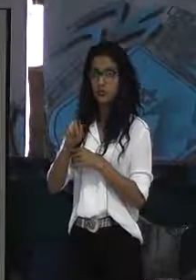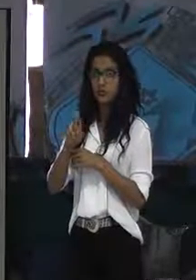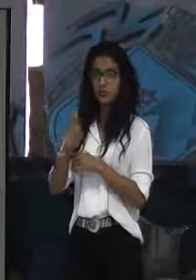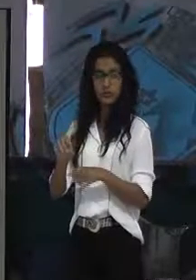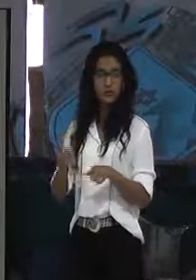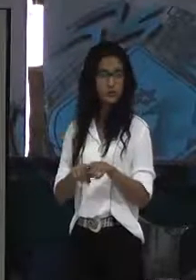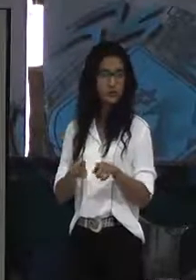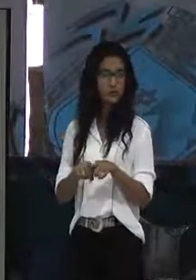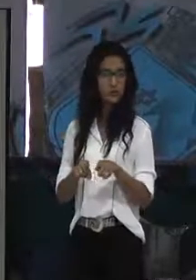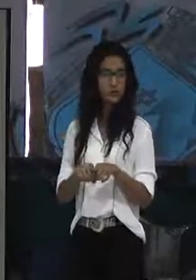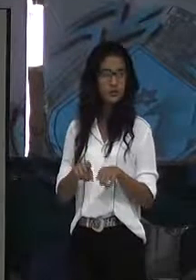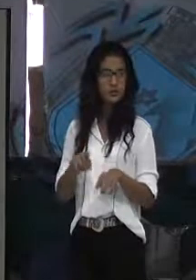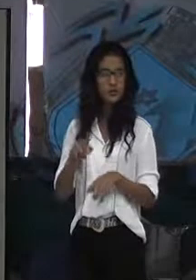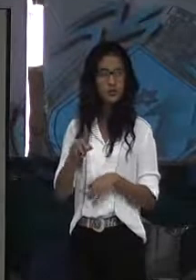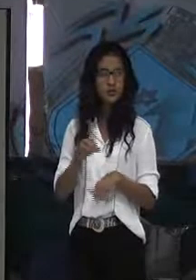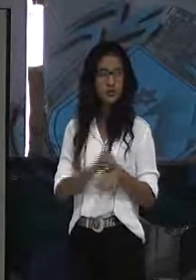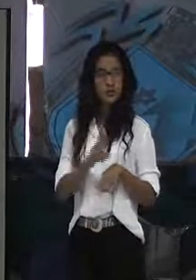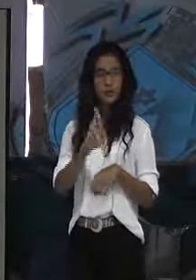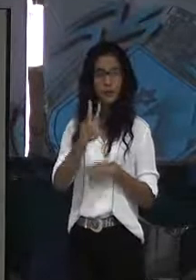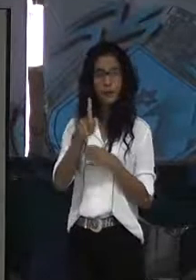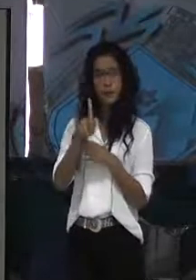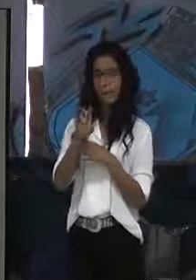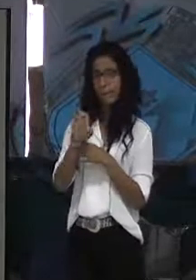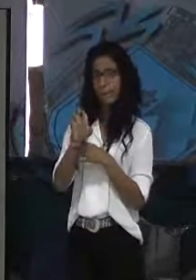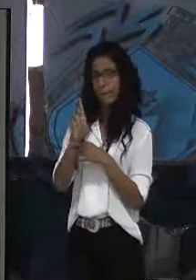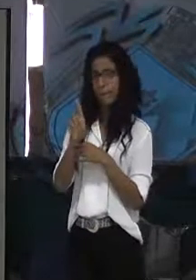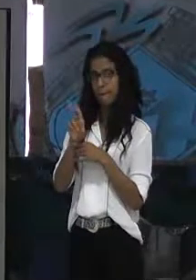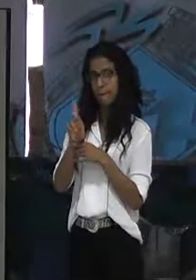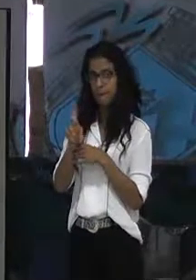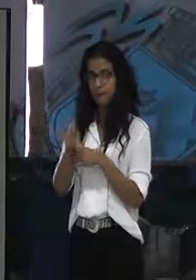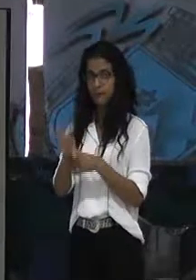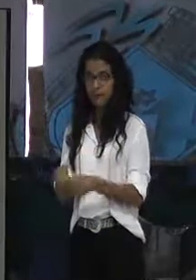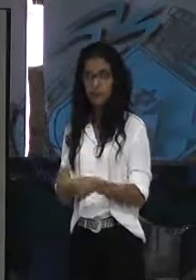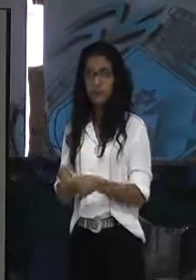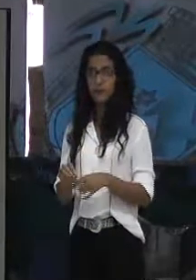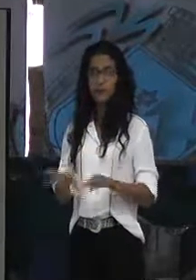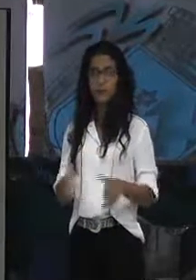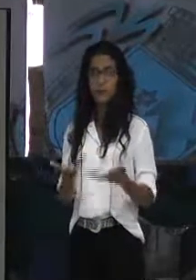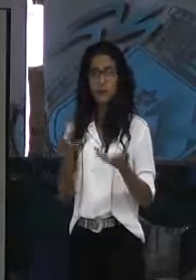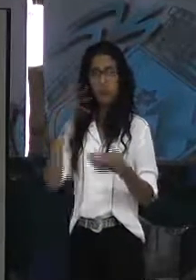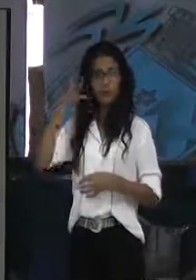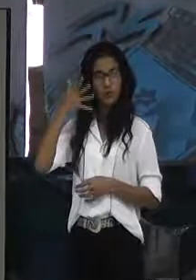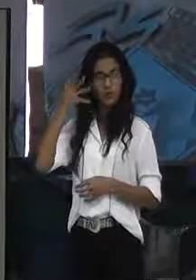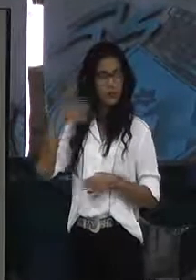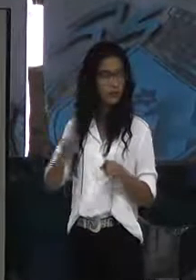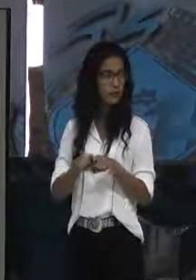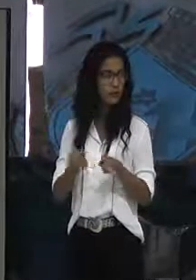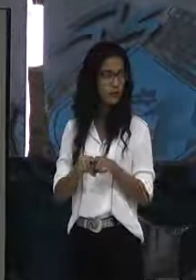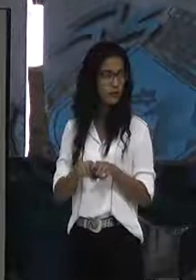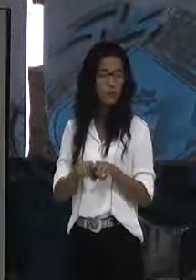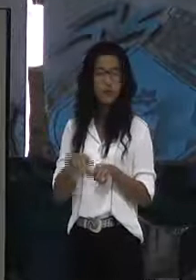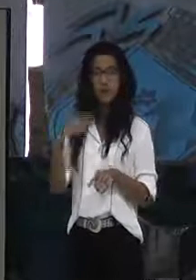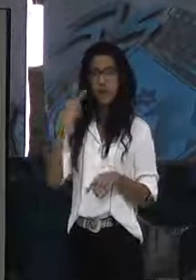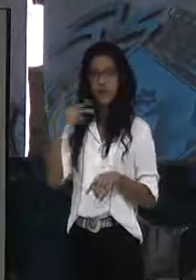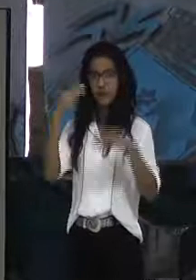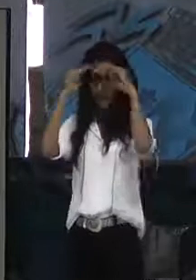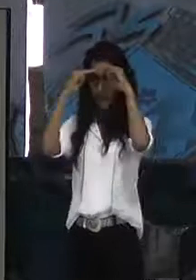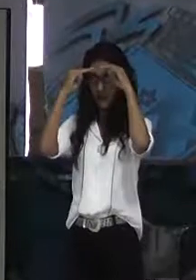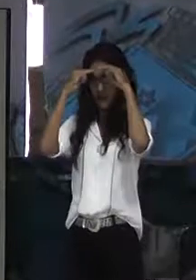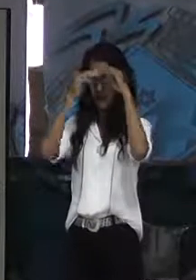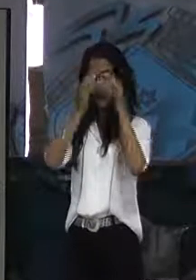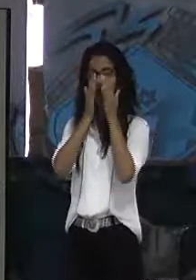saudar a doutor Pedro Nogueira, promotor público nessa cidade, e saudar ao vereador